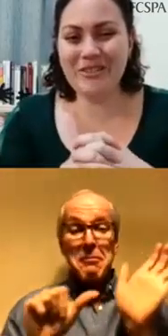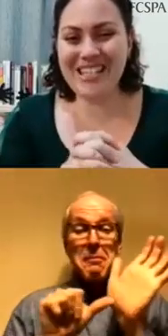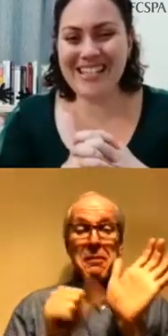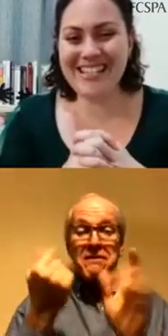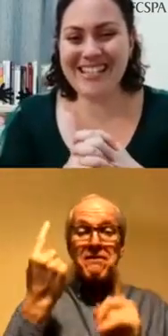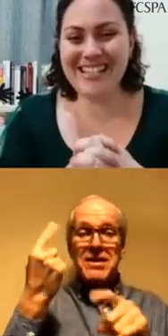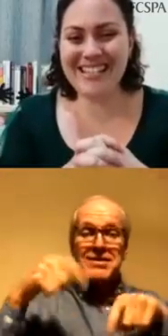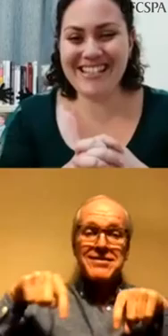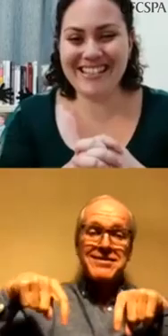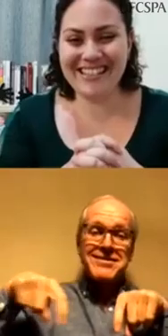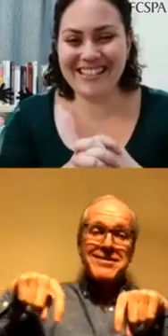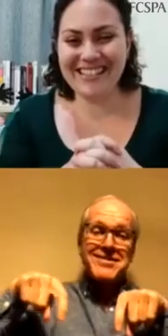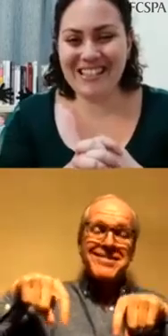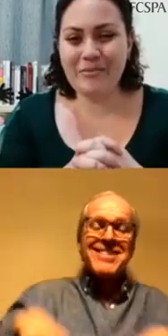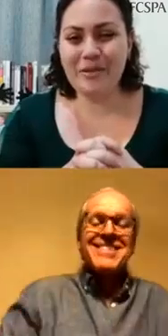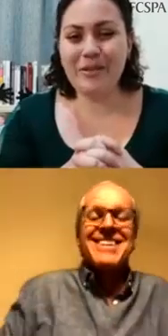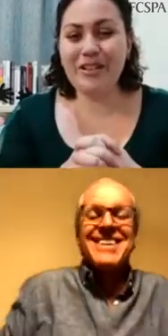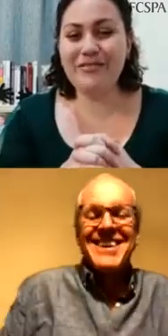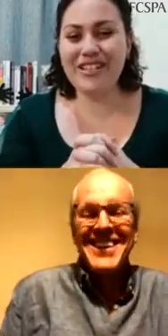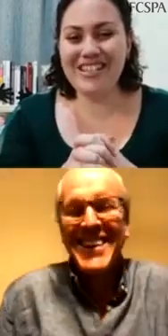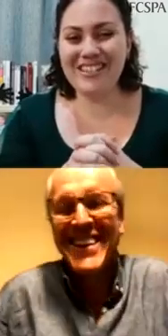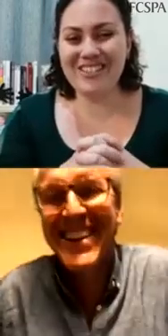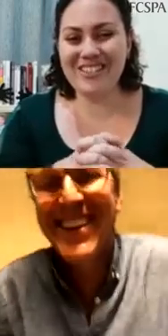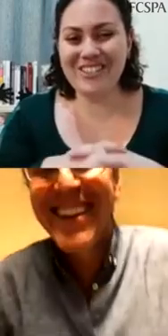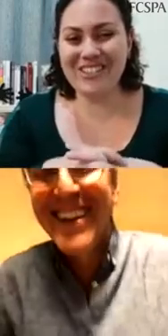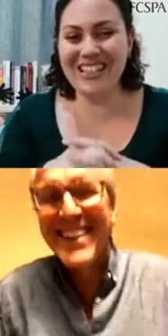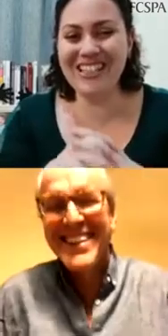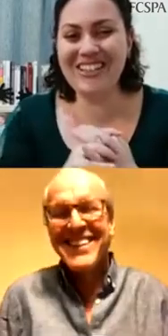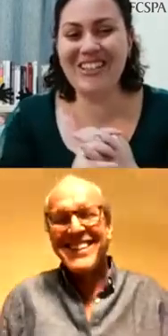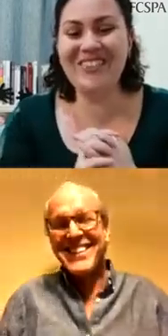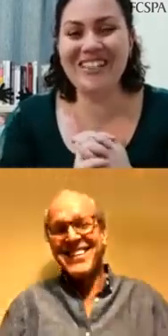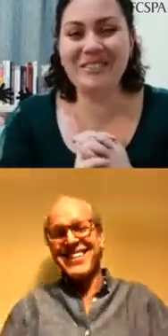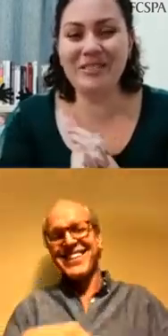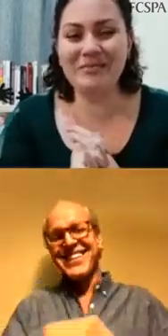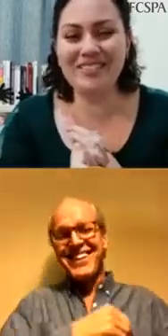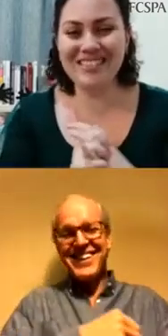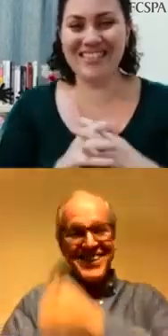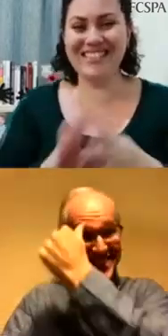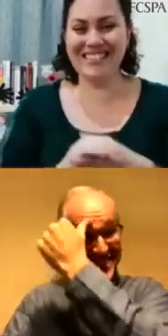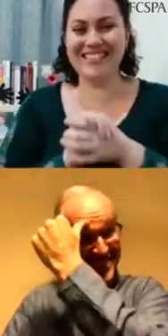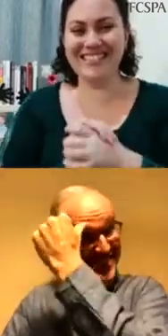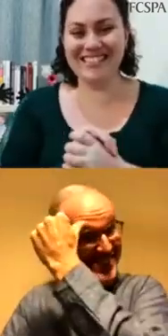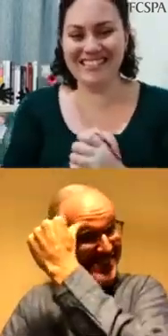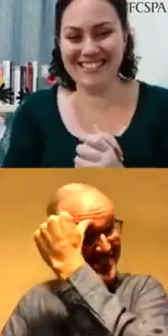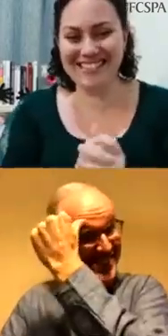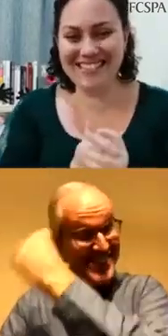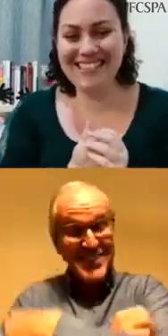Tudo bem com vocês? Primeira vez, então, que eu tô com a perna bamba.